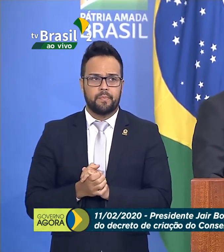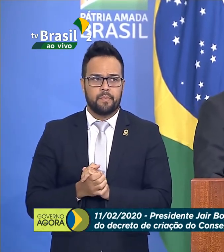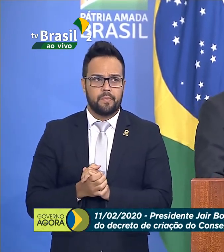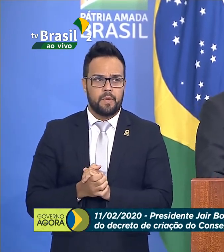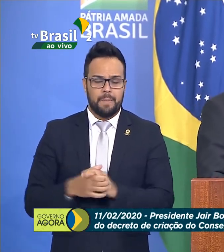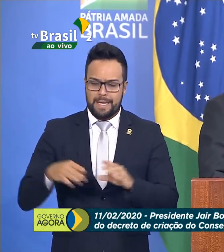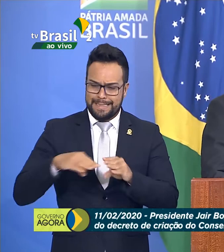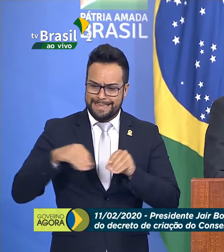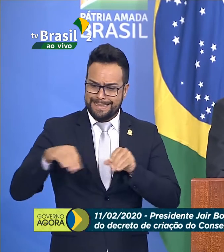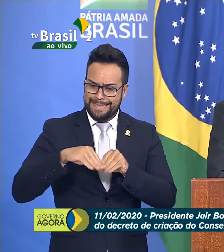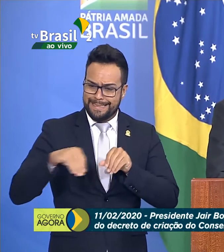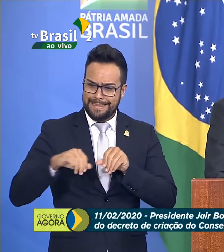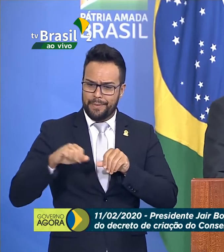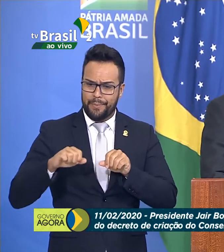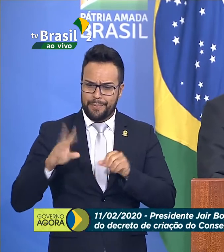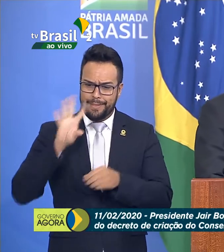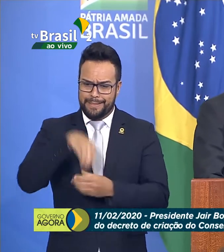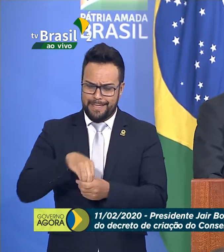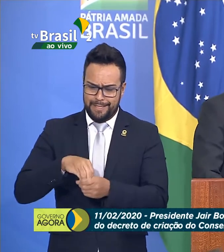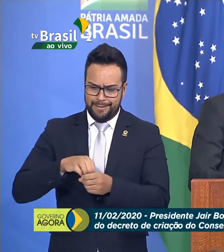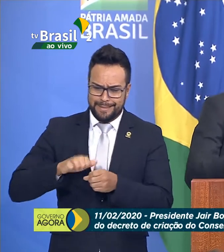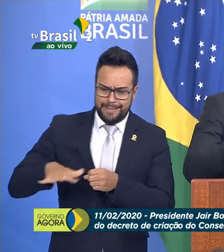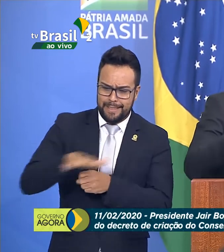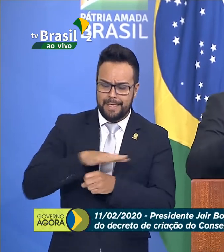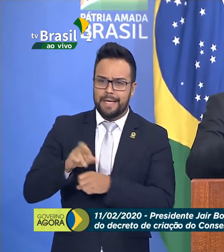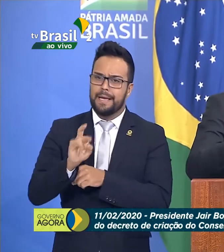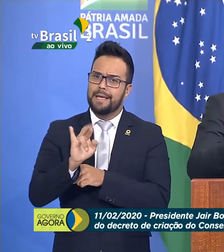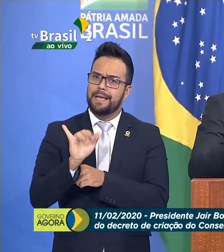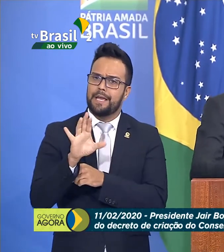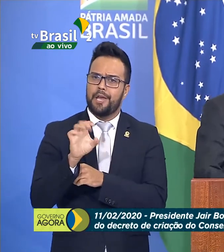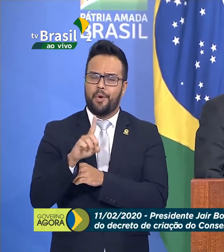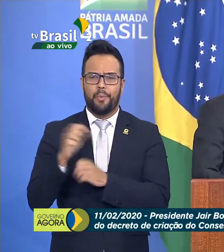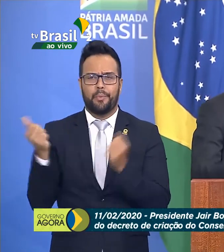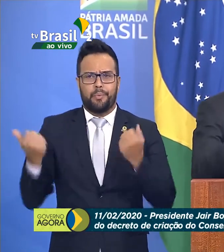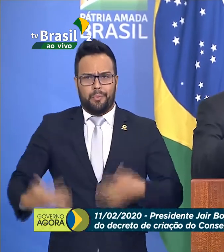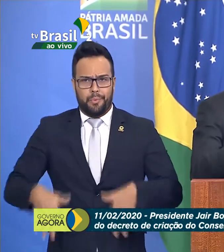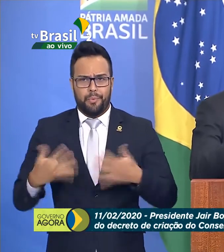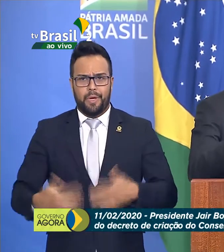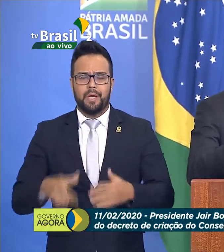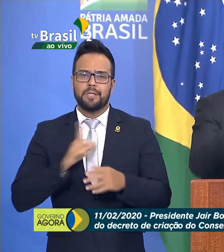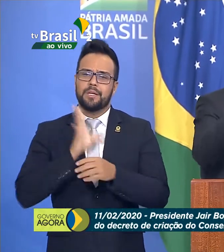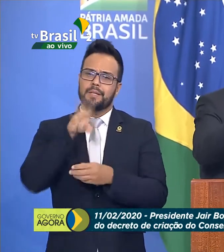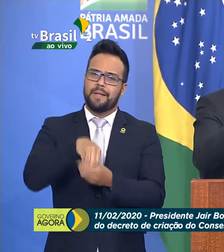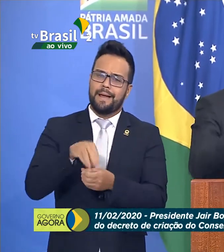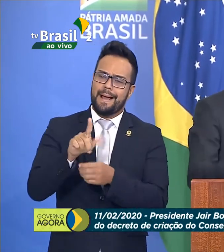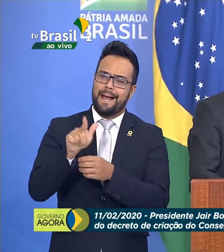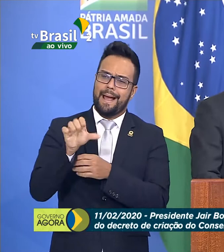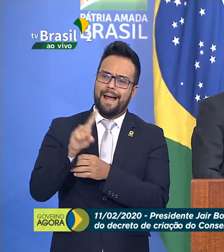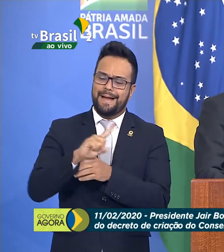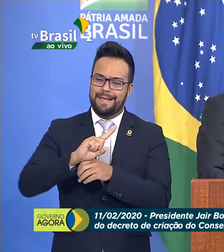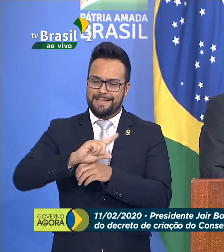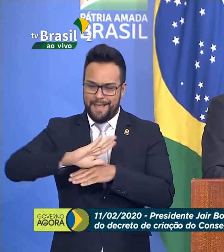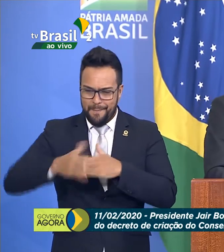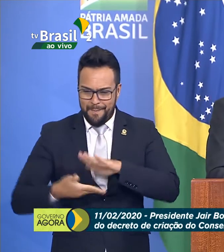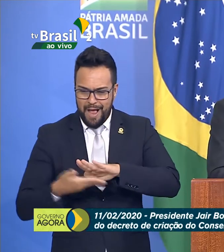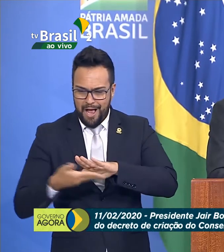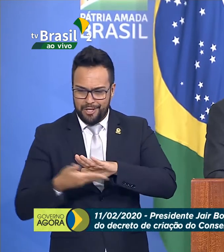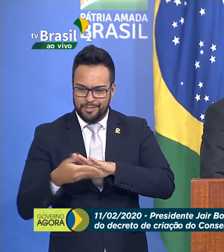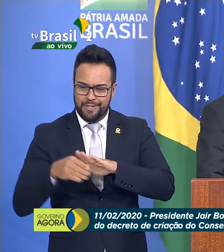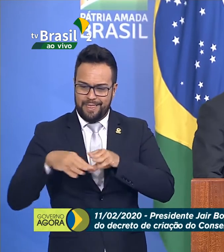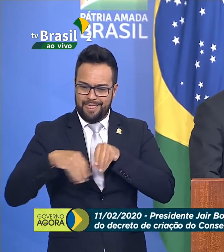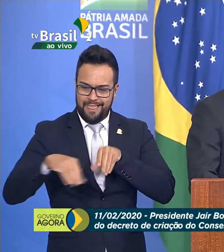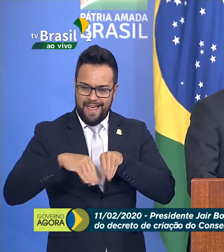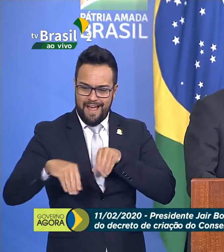de terra mais rico do mundo, tirando os gases, tá? Embaixo da terra, uma